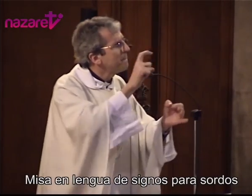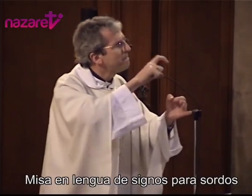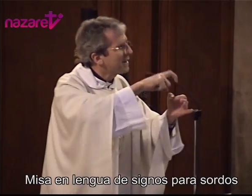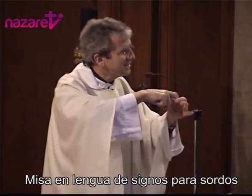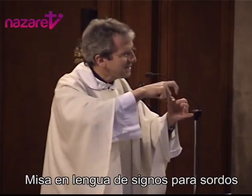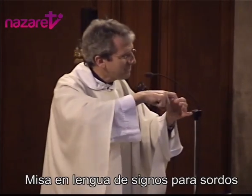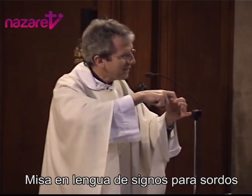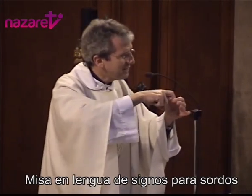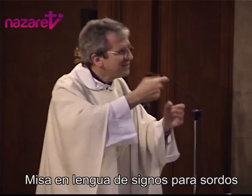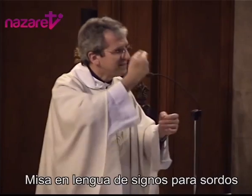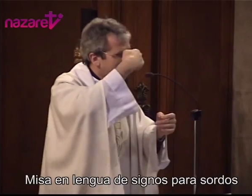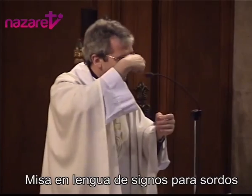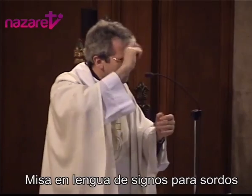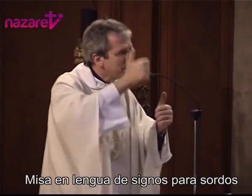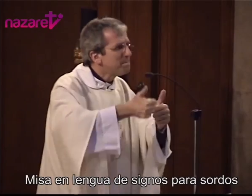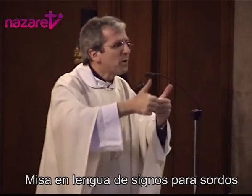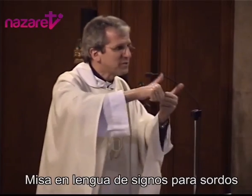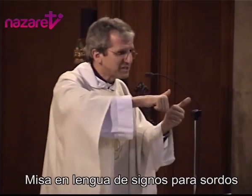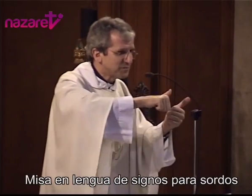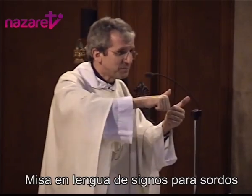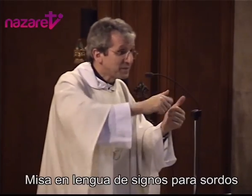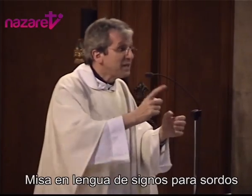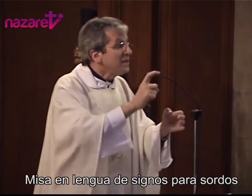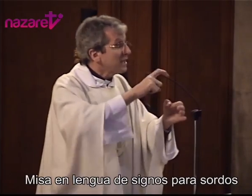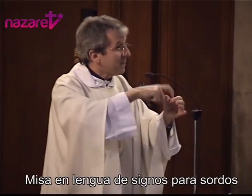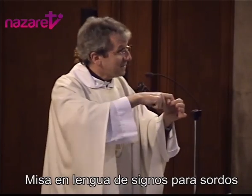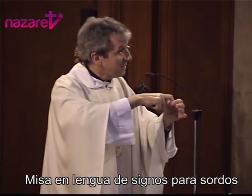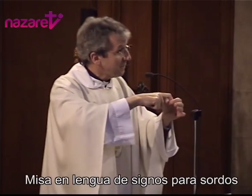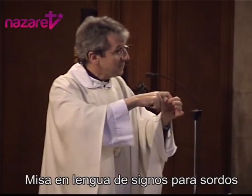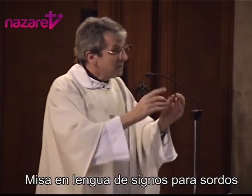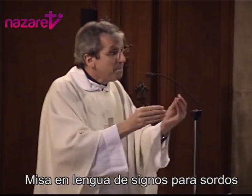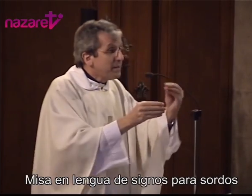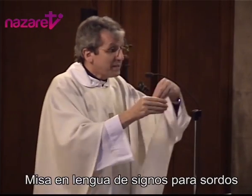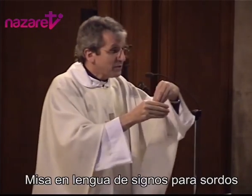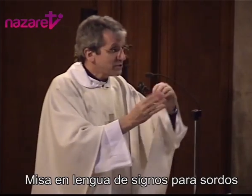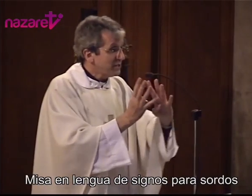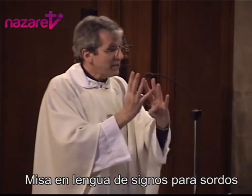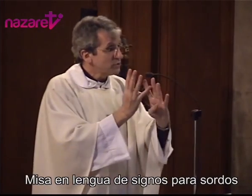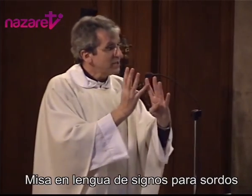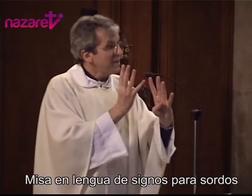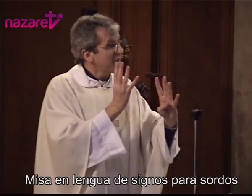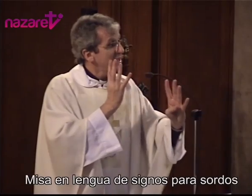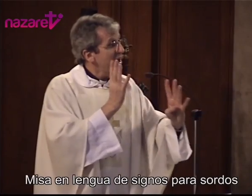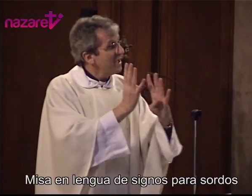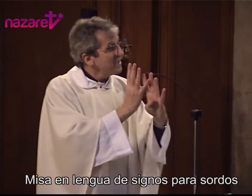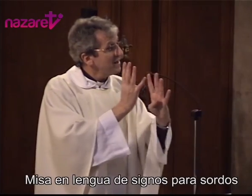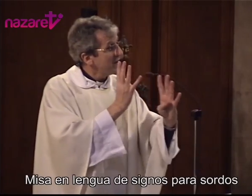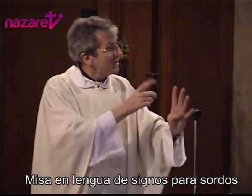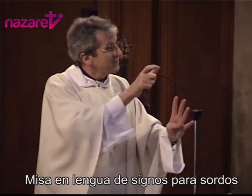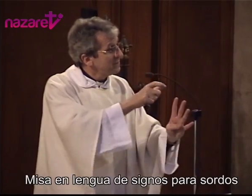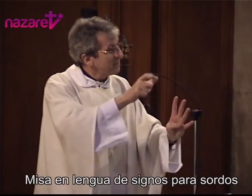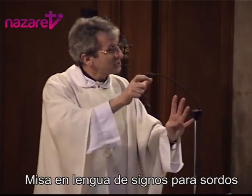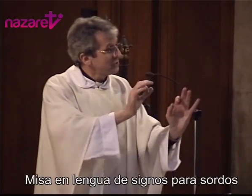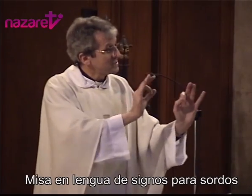quiere participar de aquel bautismo. Y participa metiéndose, diríamos, en aquella